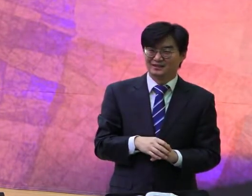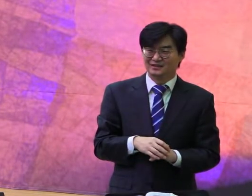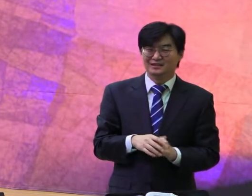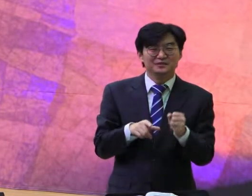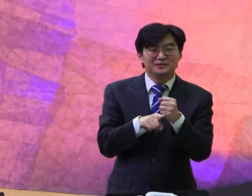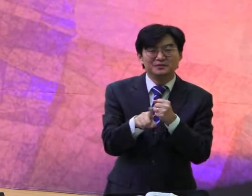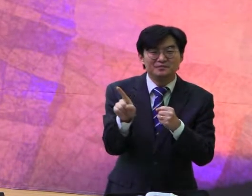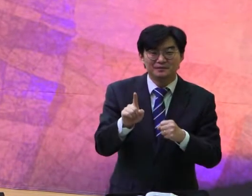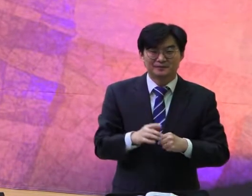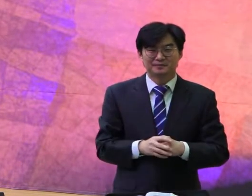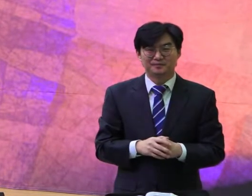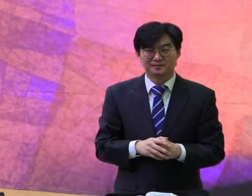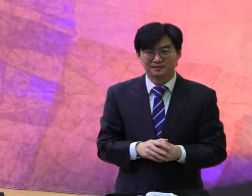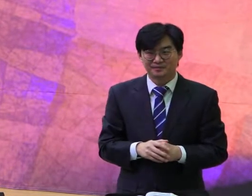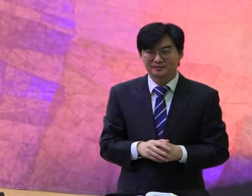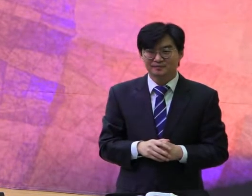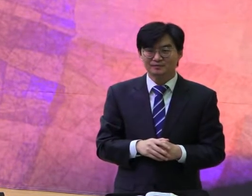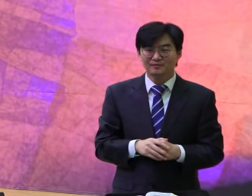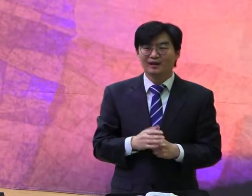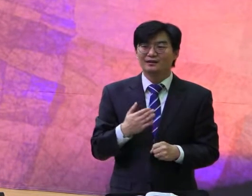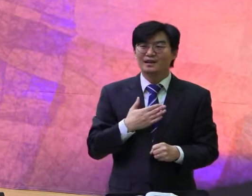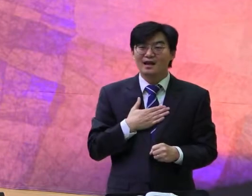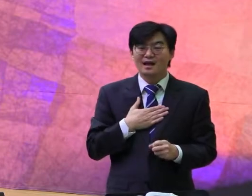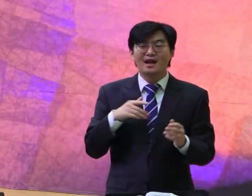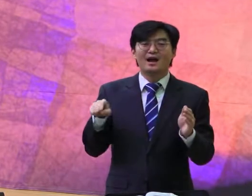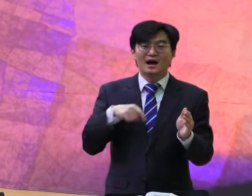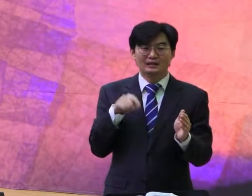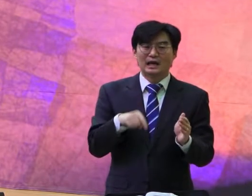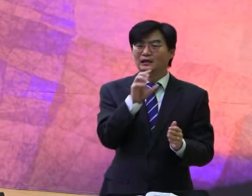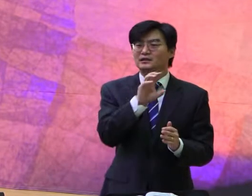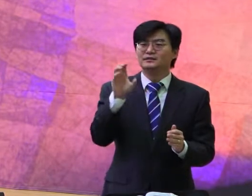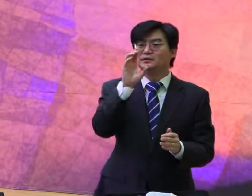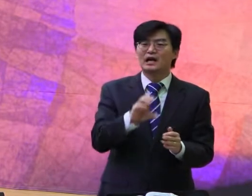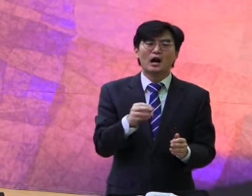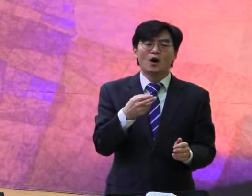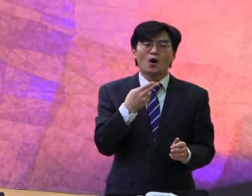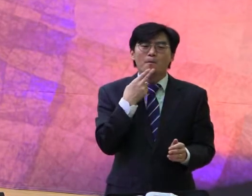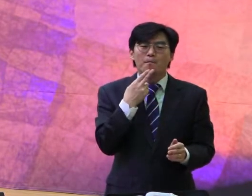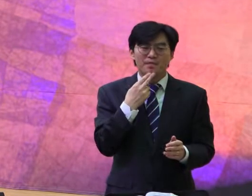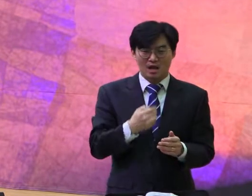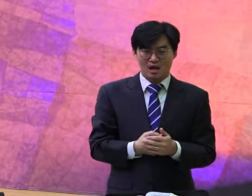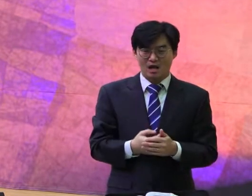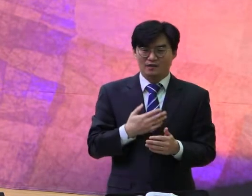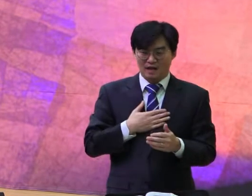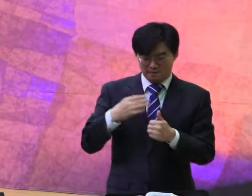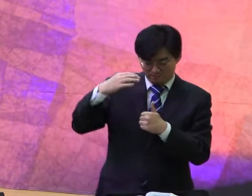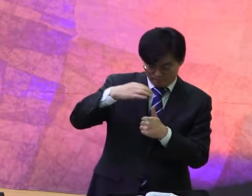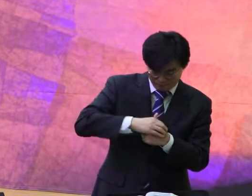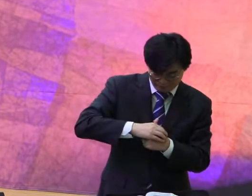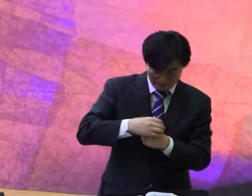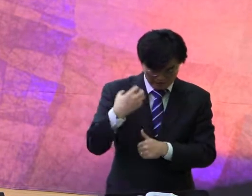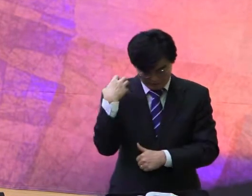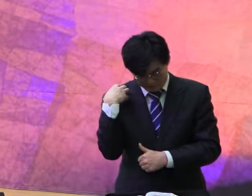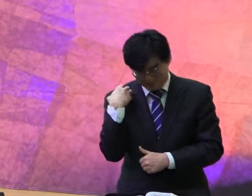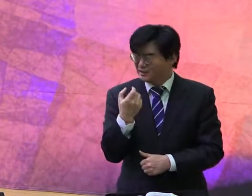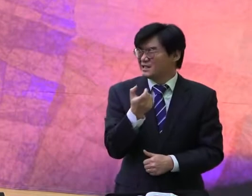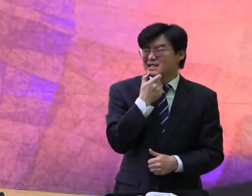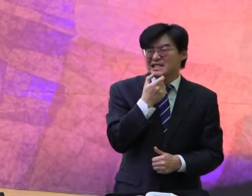그것은 우리 안에 십자가가 없기 때문입니다. 십자가가 없는 것이 사실 우리를 괴롭히는